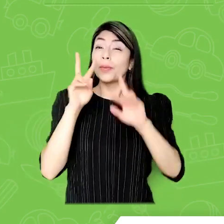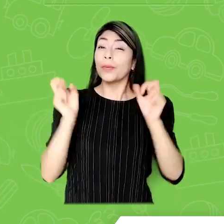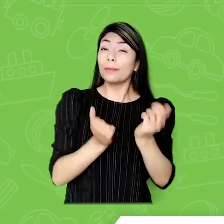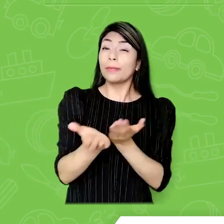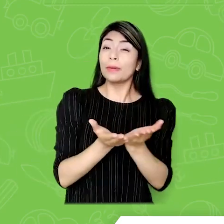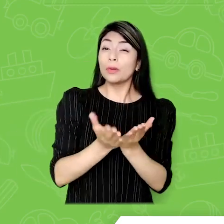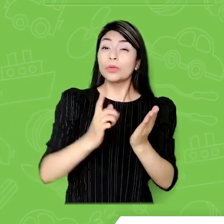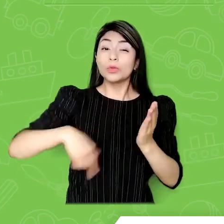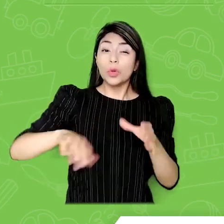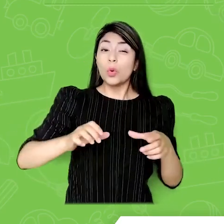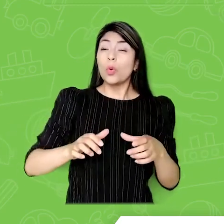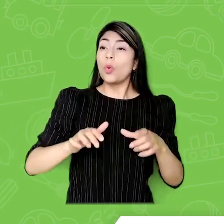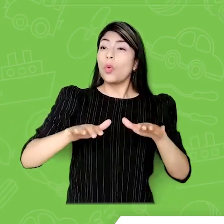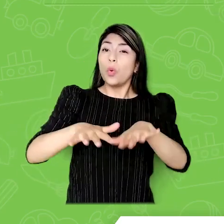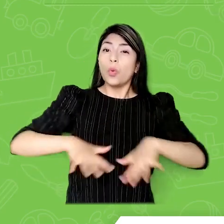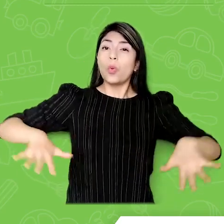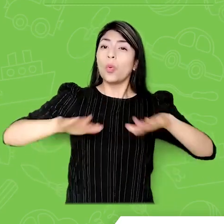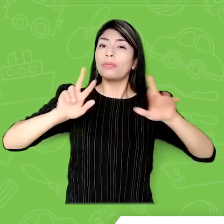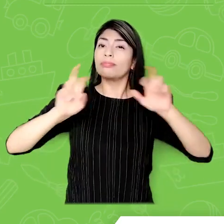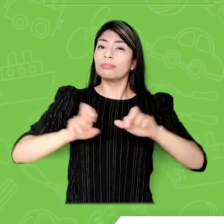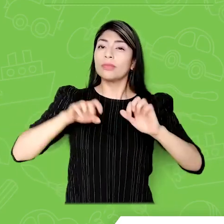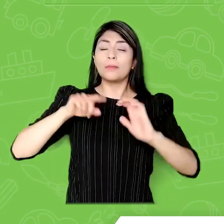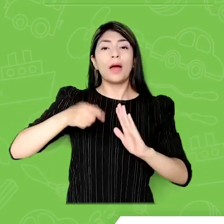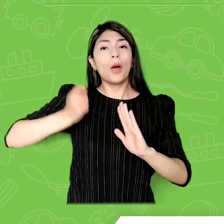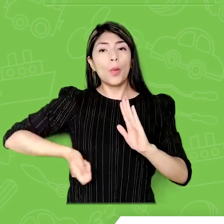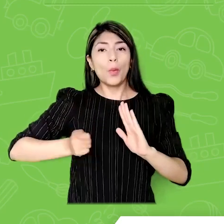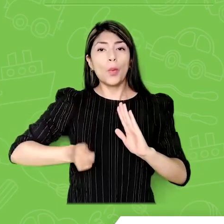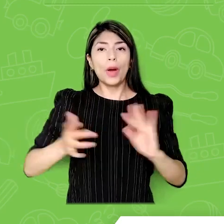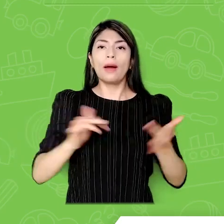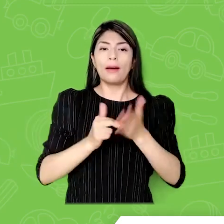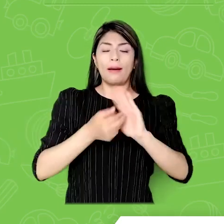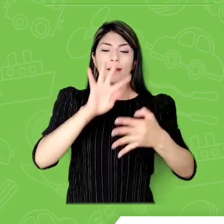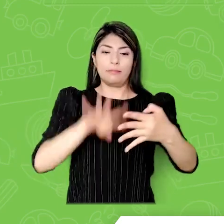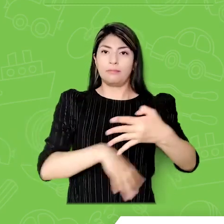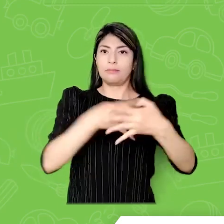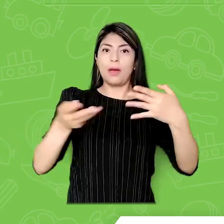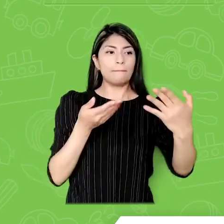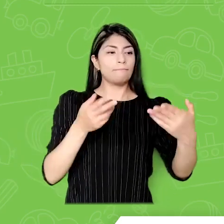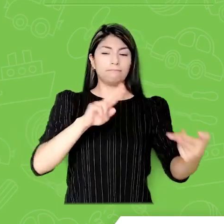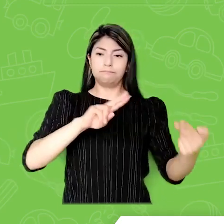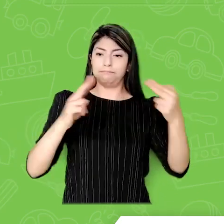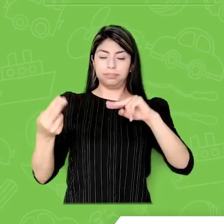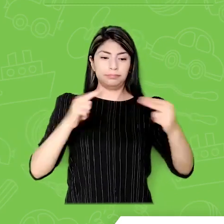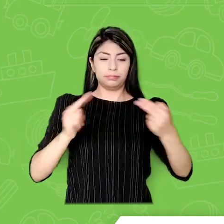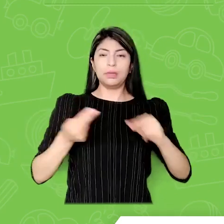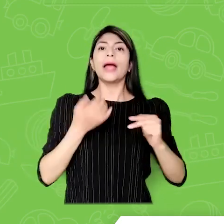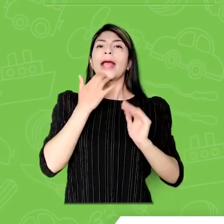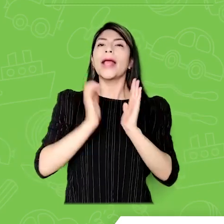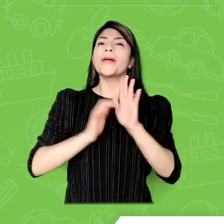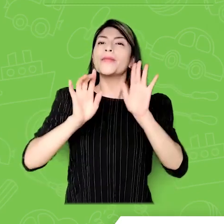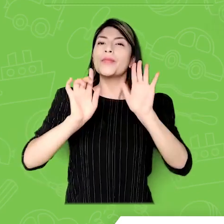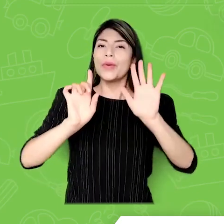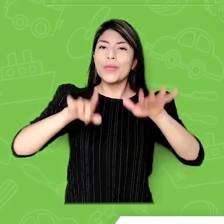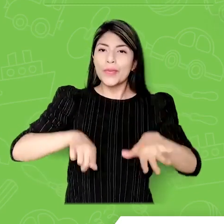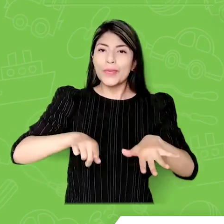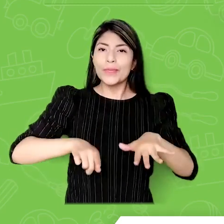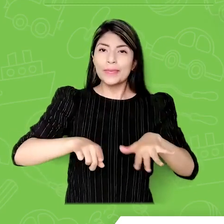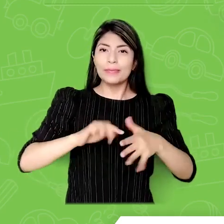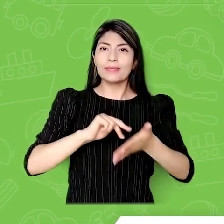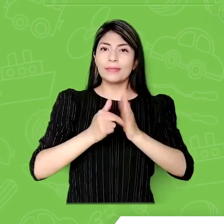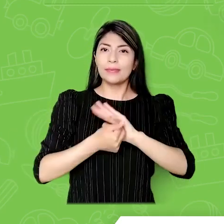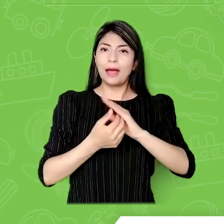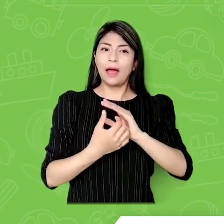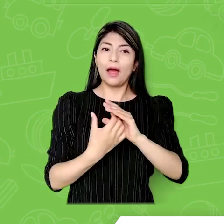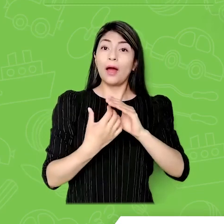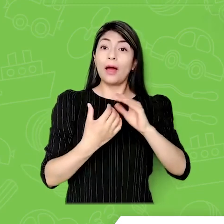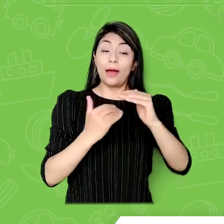experiencia máxima que se podrá establecer en la tabla de equivalencia será de 6 meses, subrayado fuera de texto. Mediante